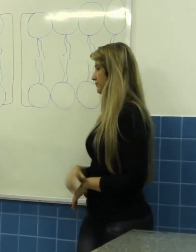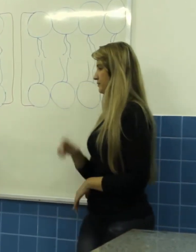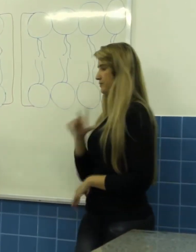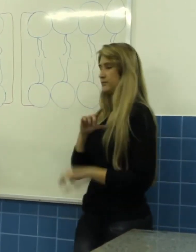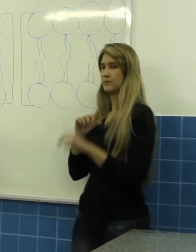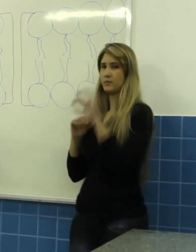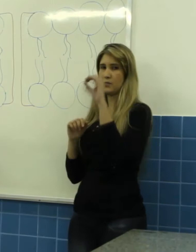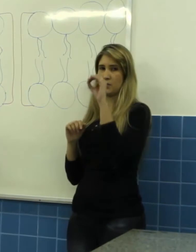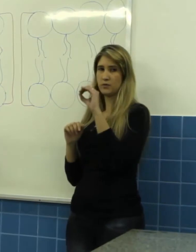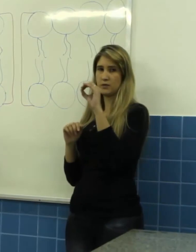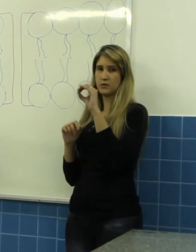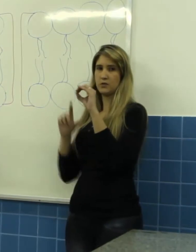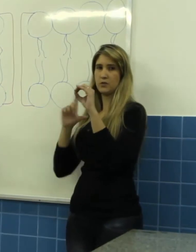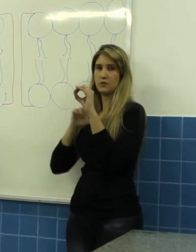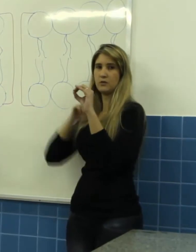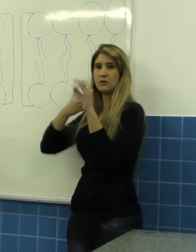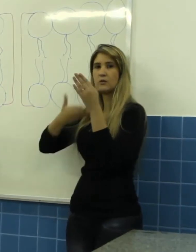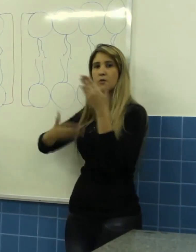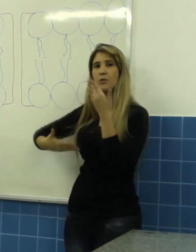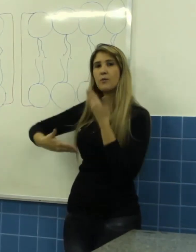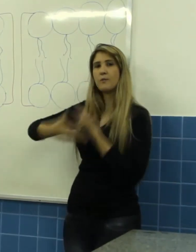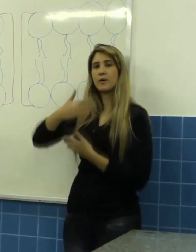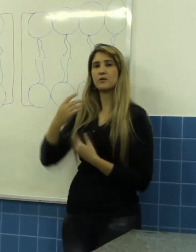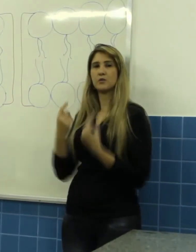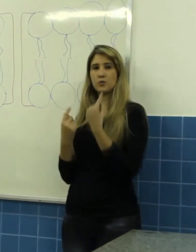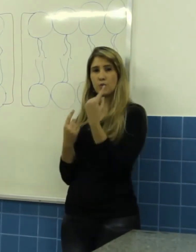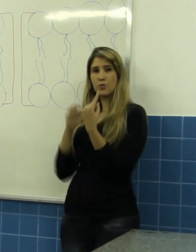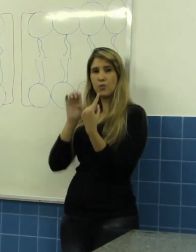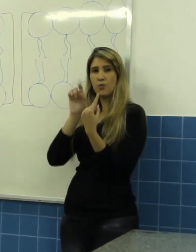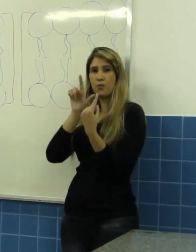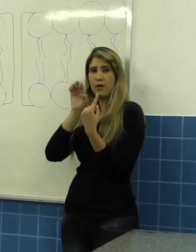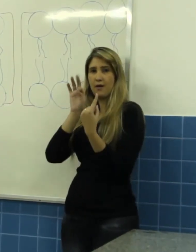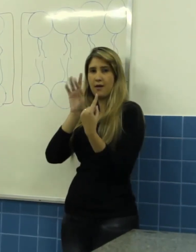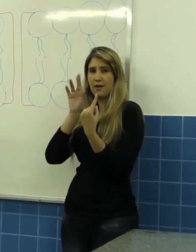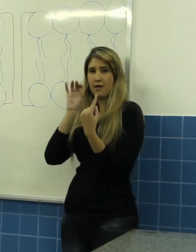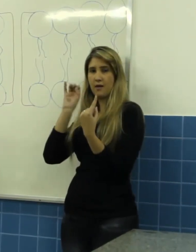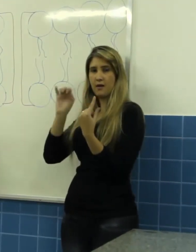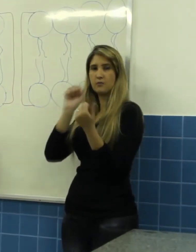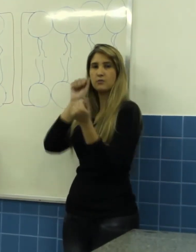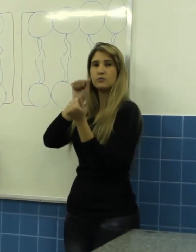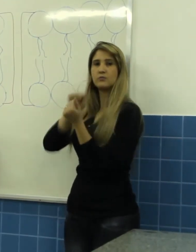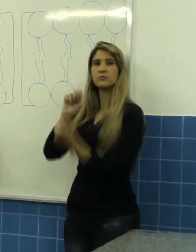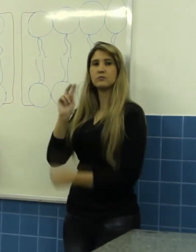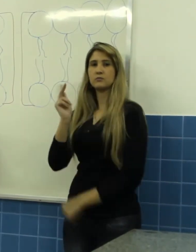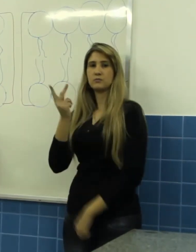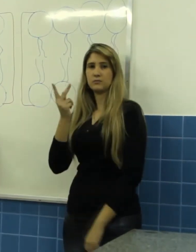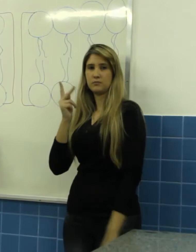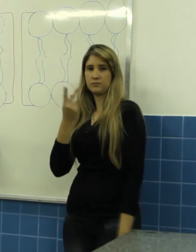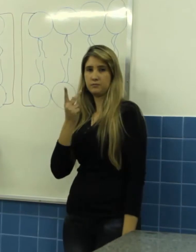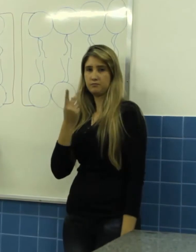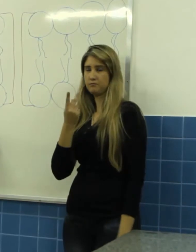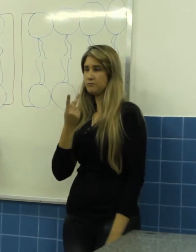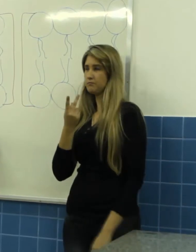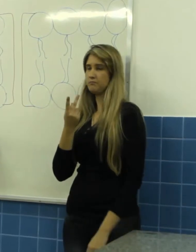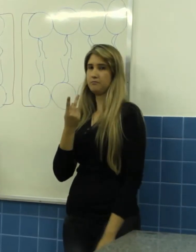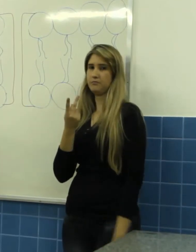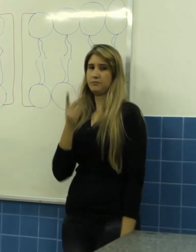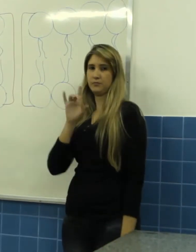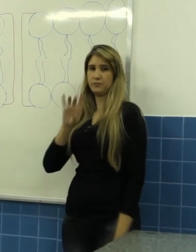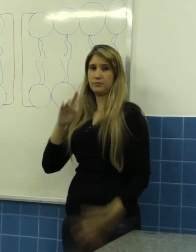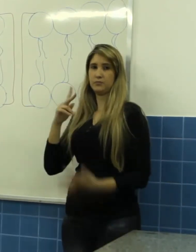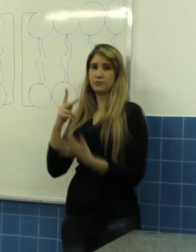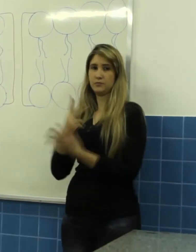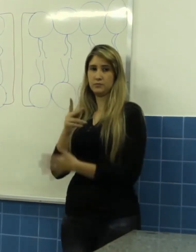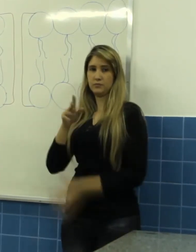oxigênio está compartilhando um elétron junto com o hidrogênio. Só